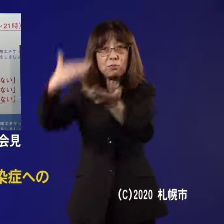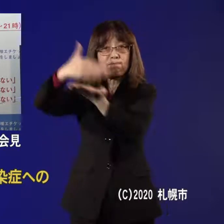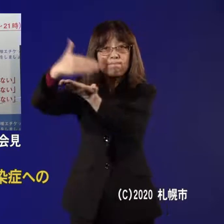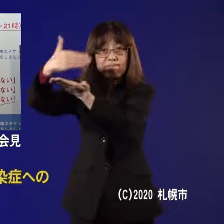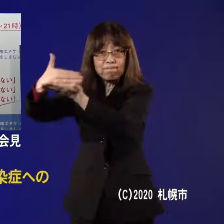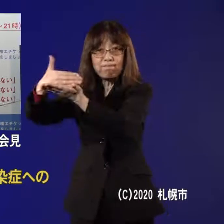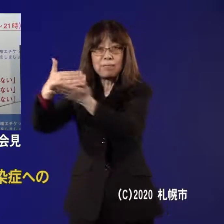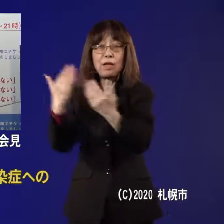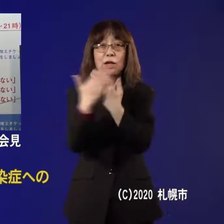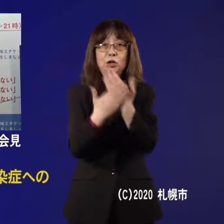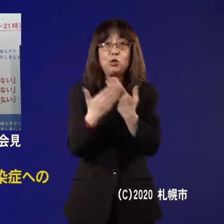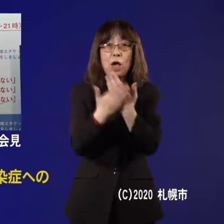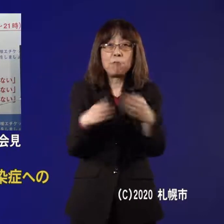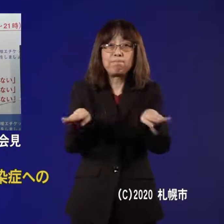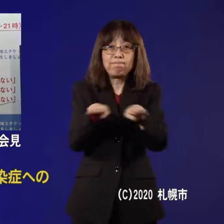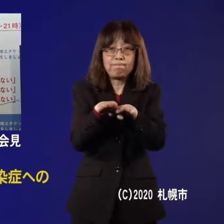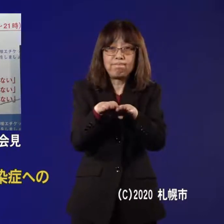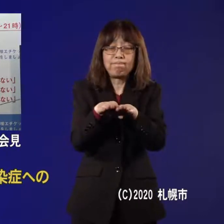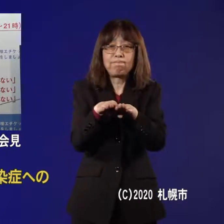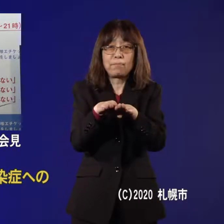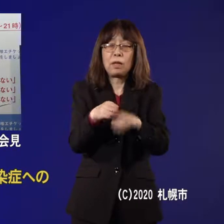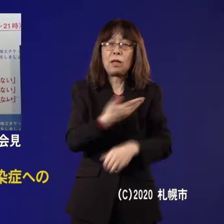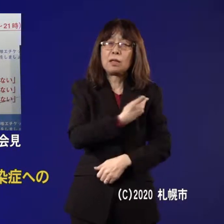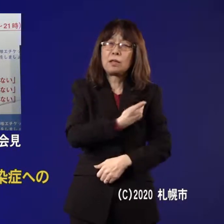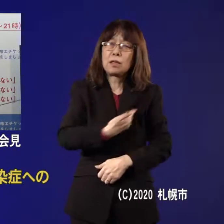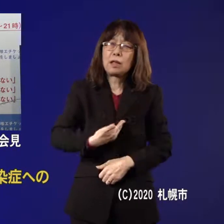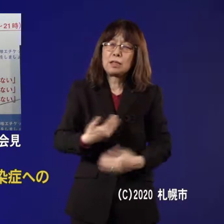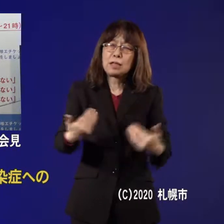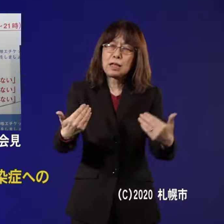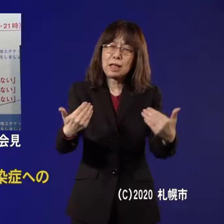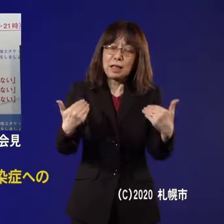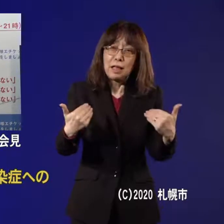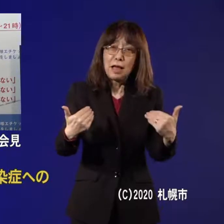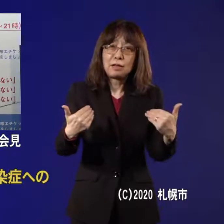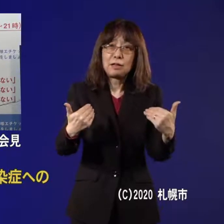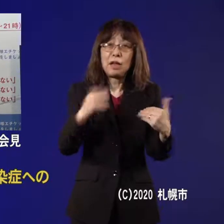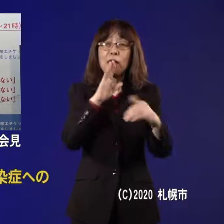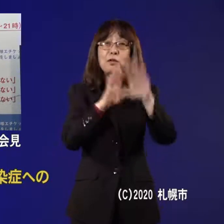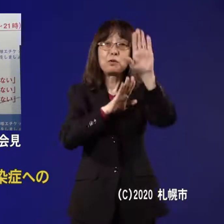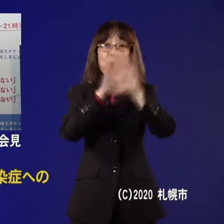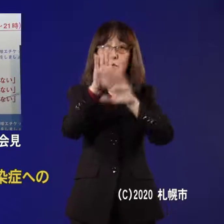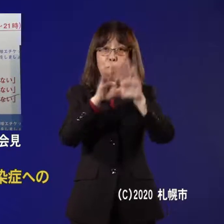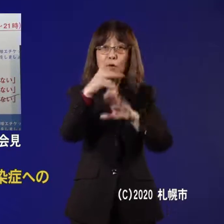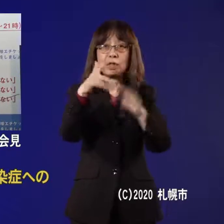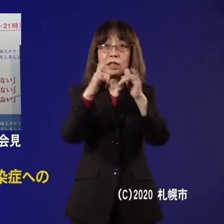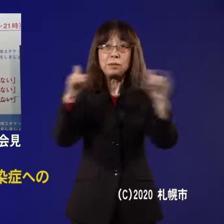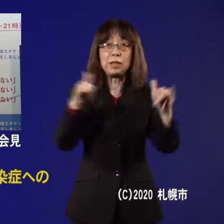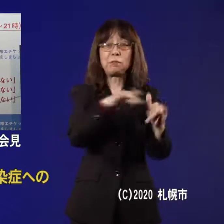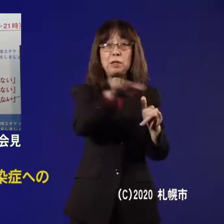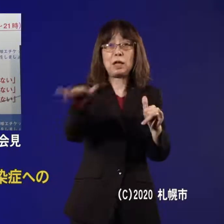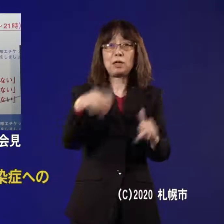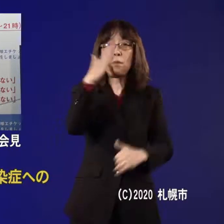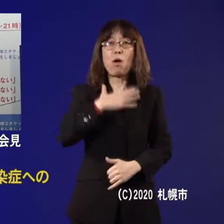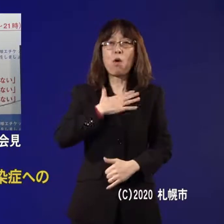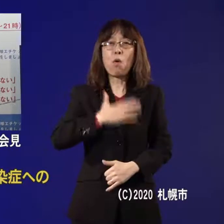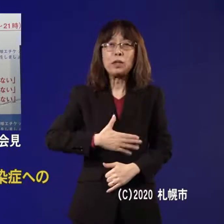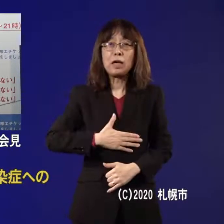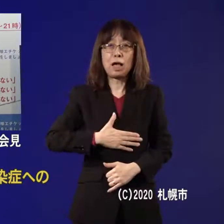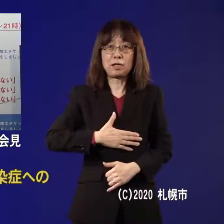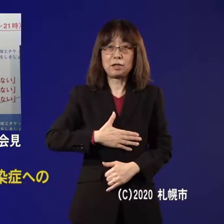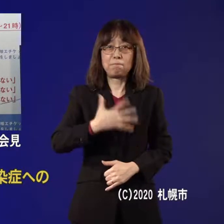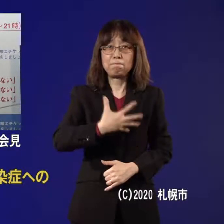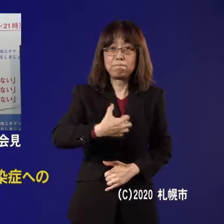館ということに至らざるを得なかった、このことを市民の皆様にご理解をいただいて、引き続